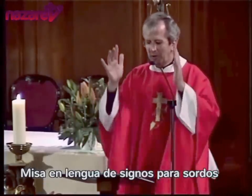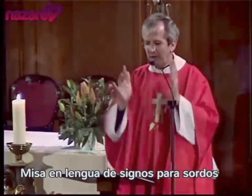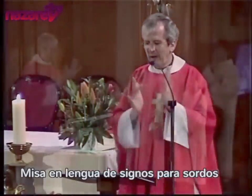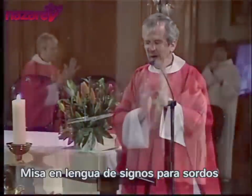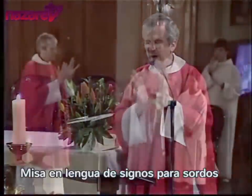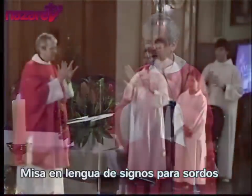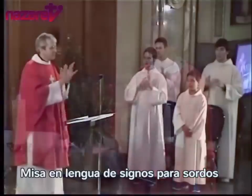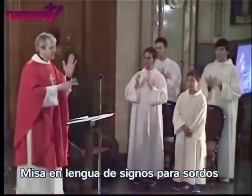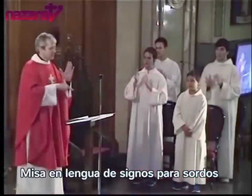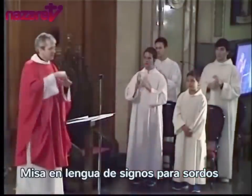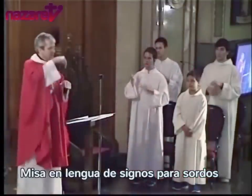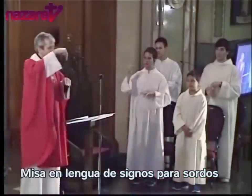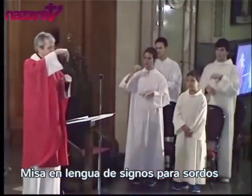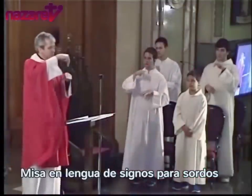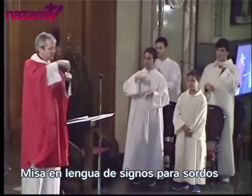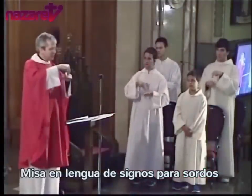Aleluya.